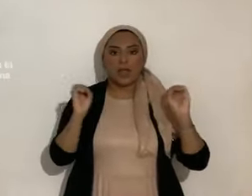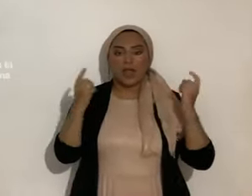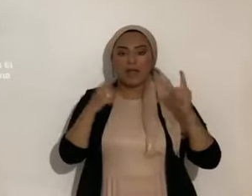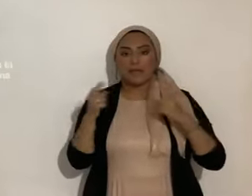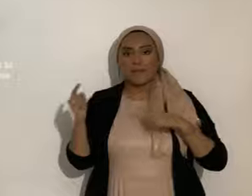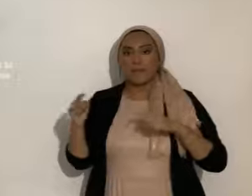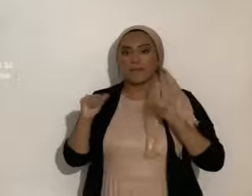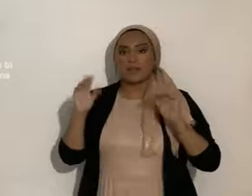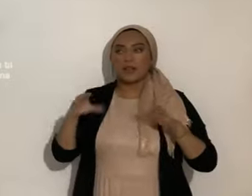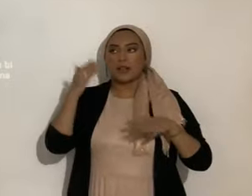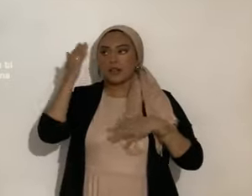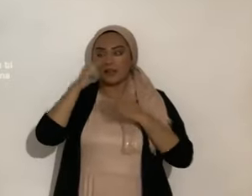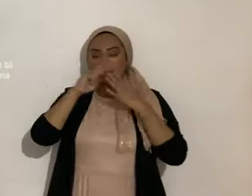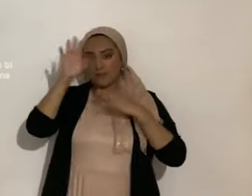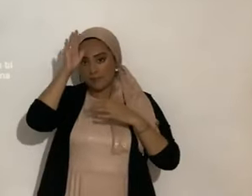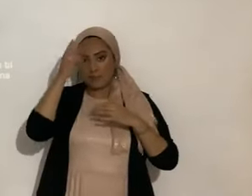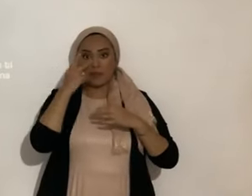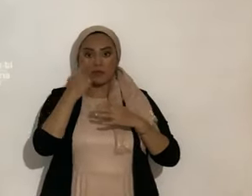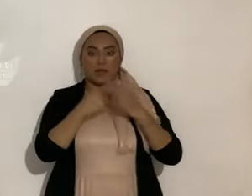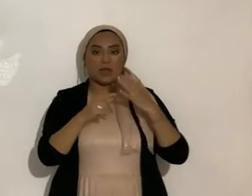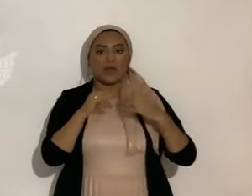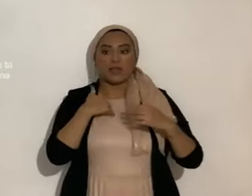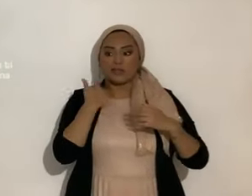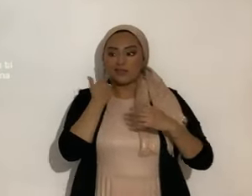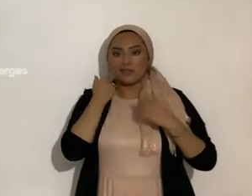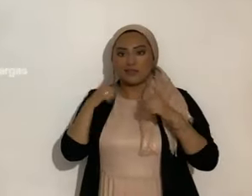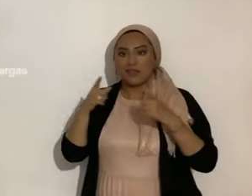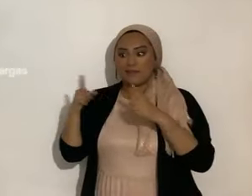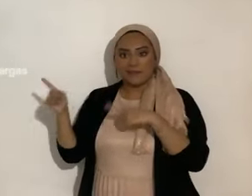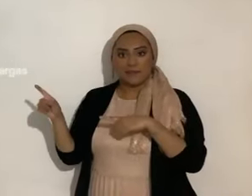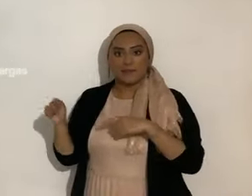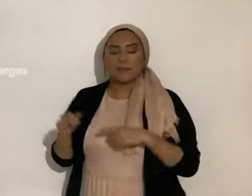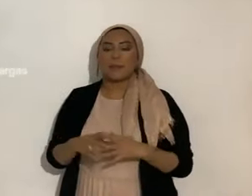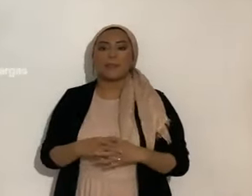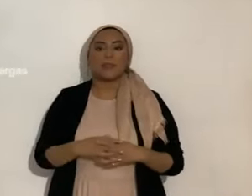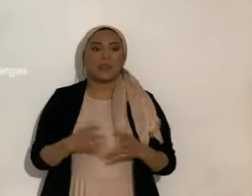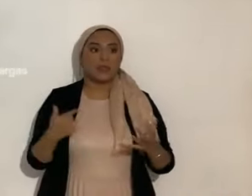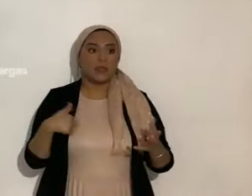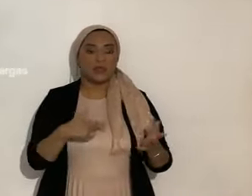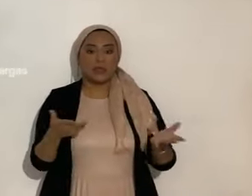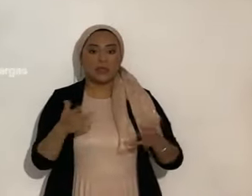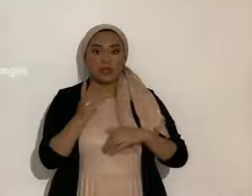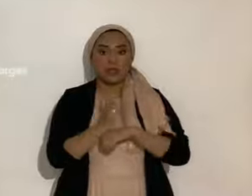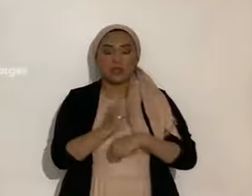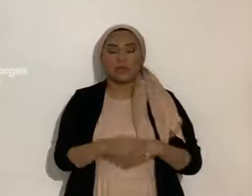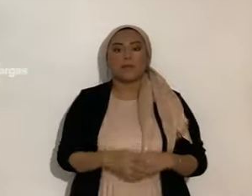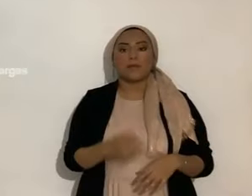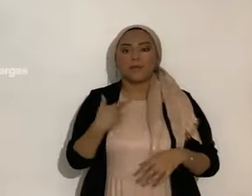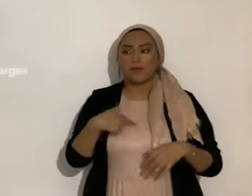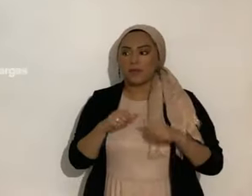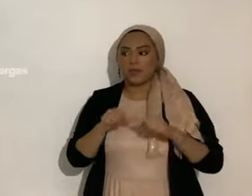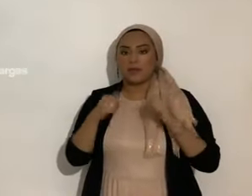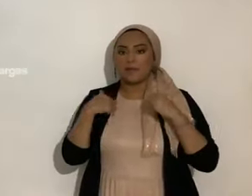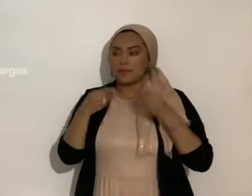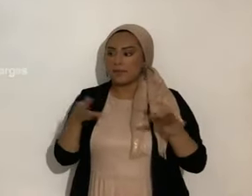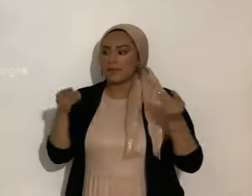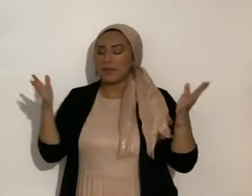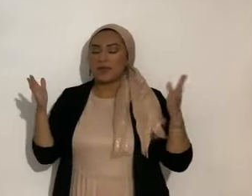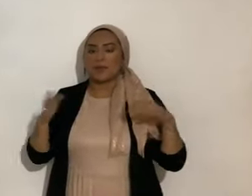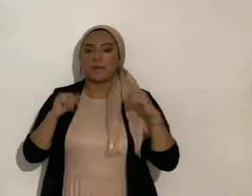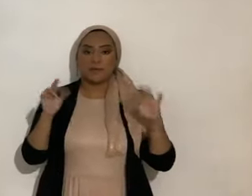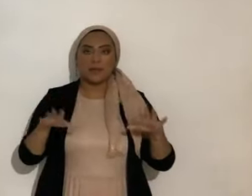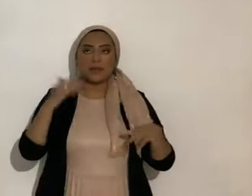es el Abacados. Miren lo que yo acabo de pasar, o lo que acabamos de pasar, como que la local, y entonces seguimos adelante. Bendito es